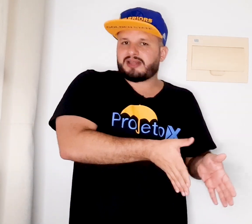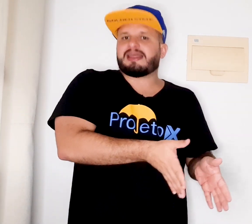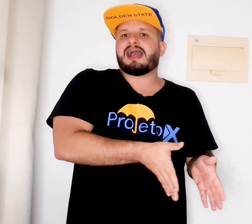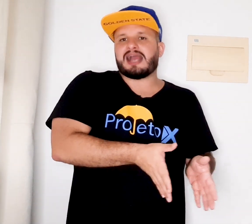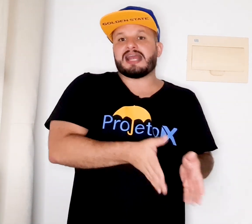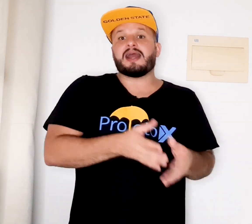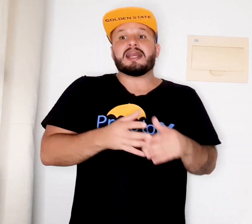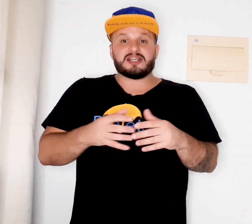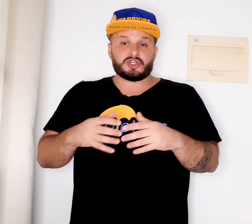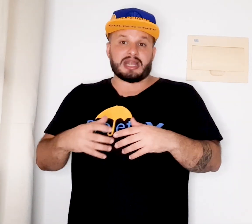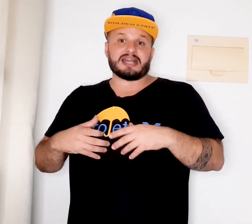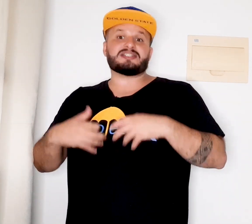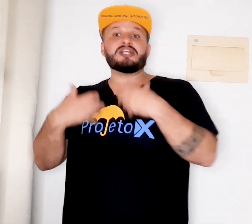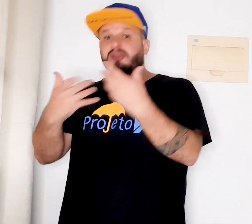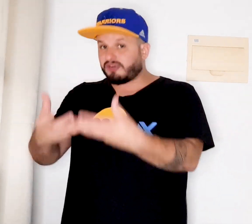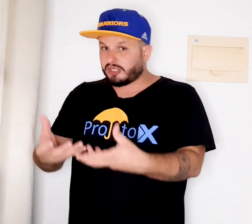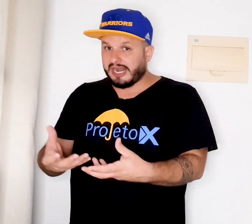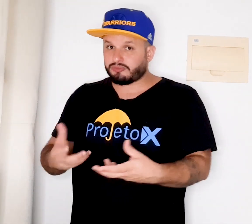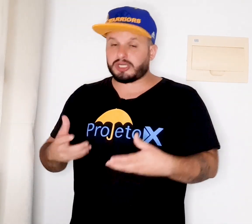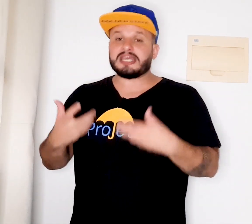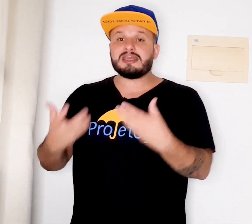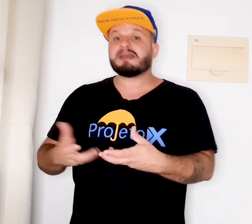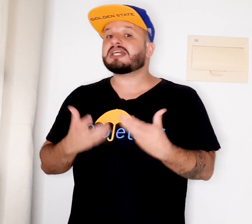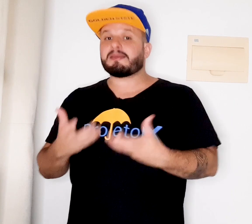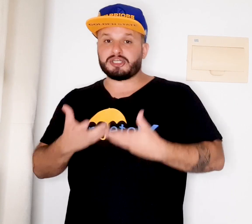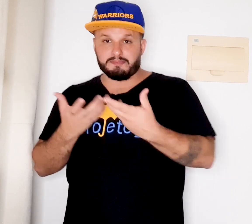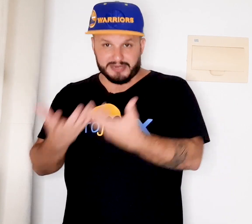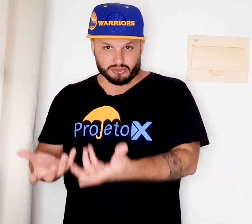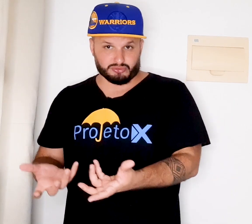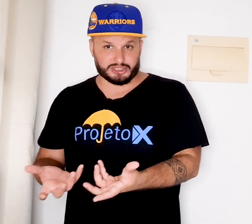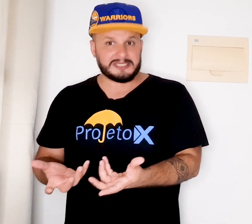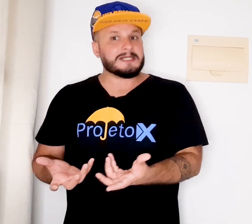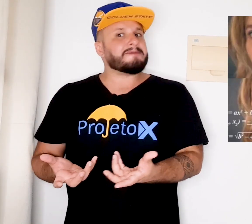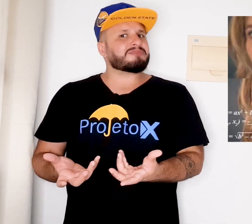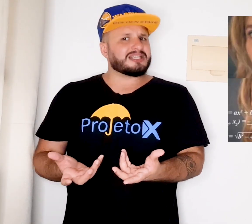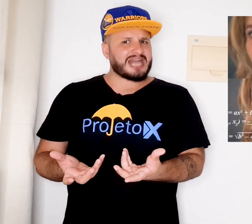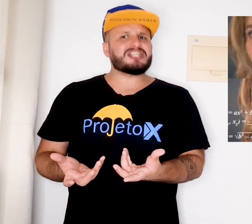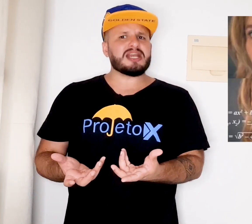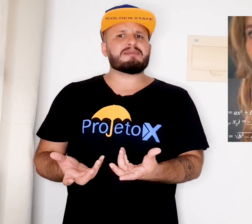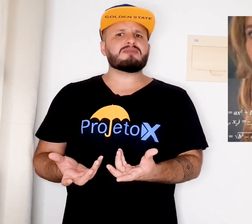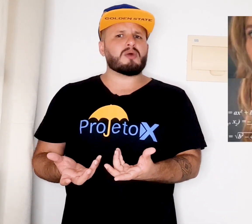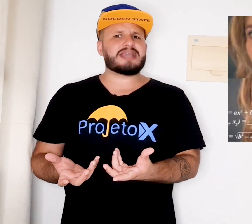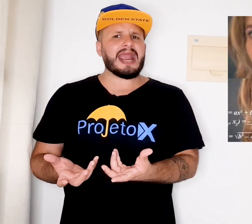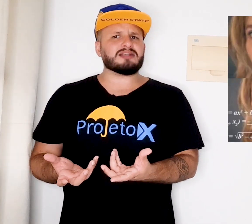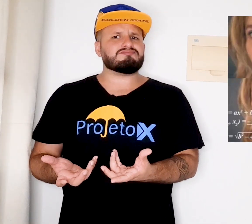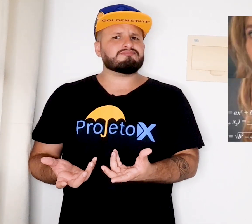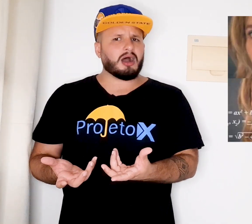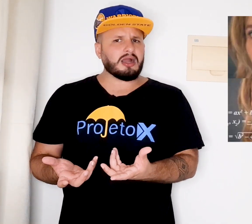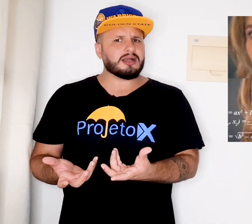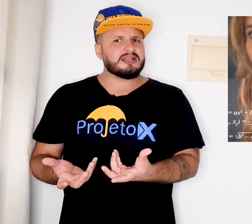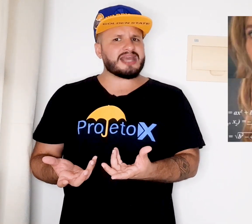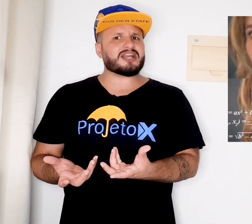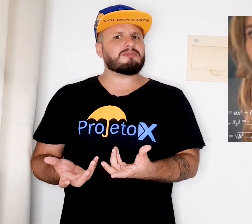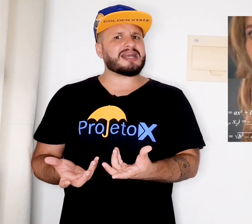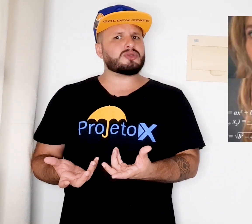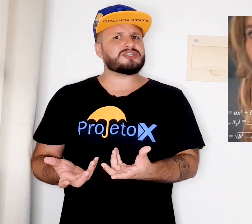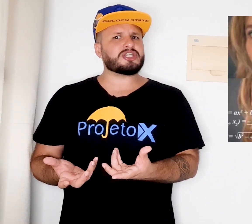parlamentar caia, que esses caras sejam investigados e imediatamente presos. Tá te lembrando alguém? Será que no Brasil existe alguma